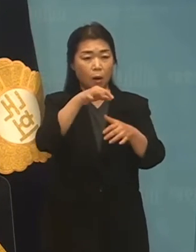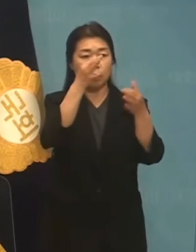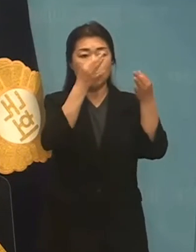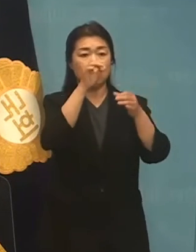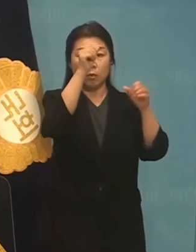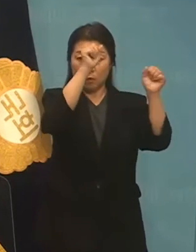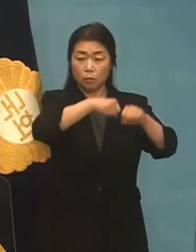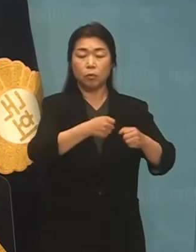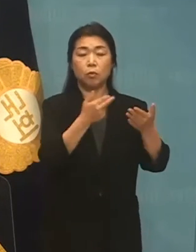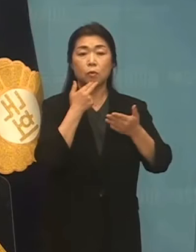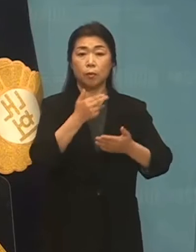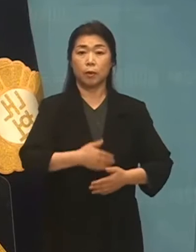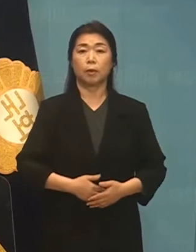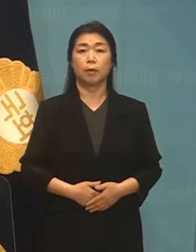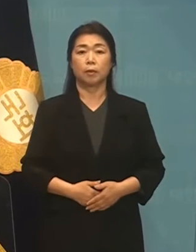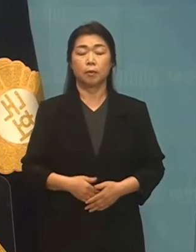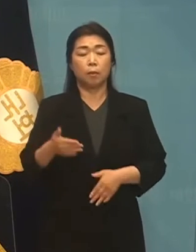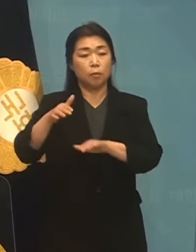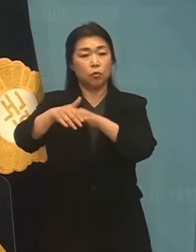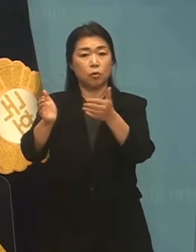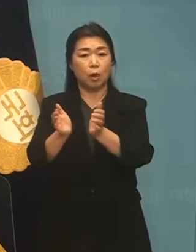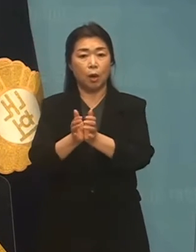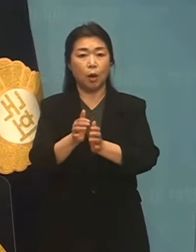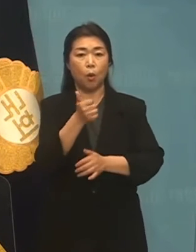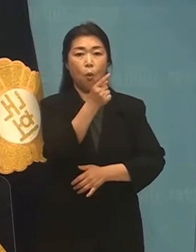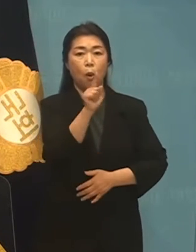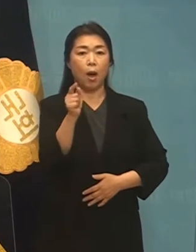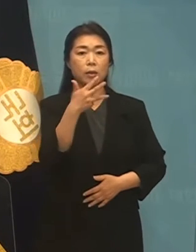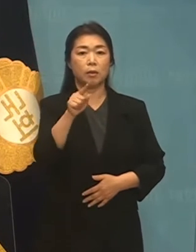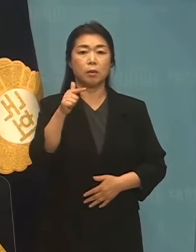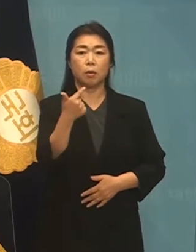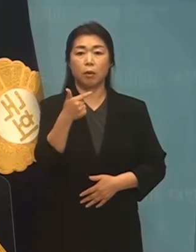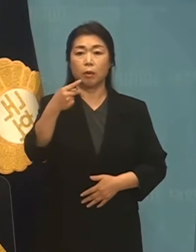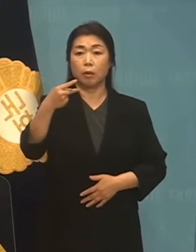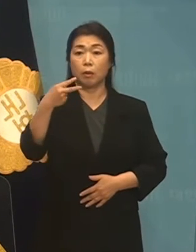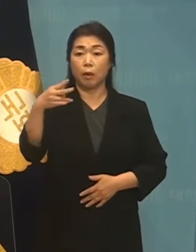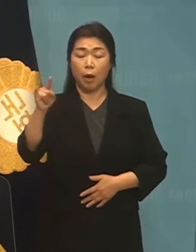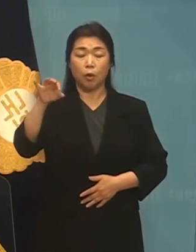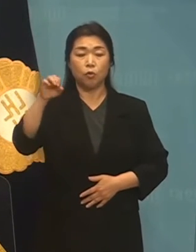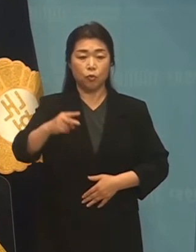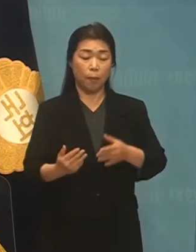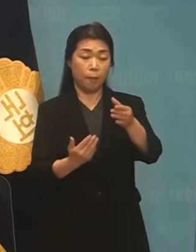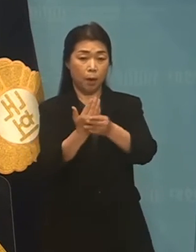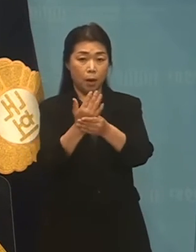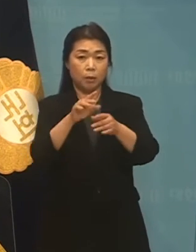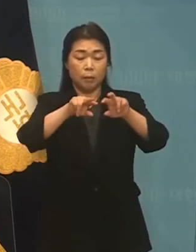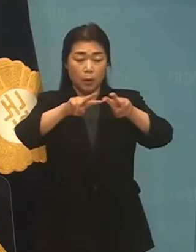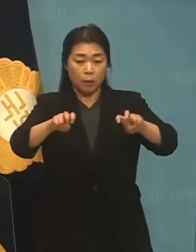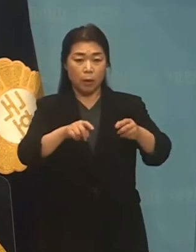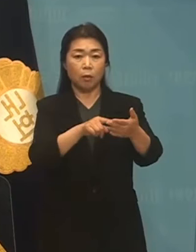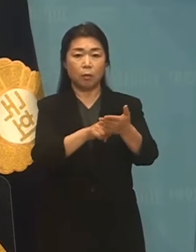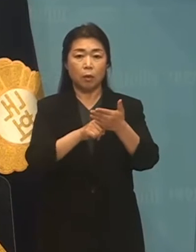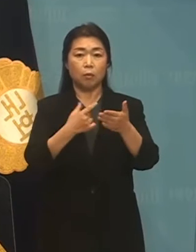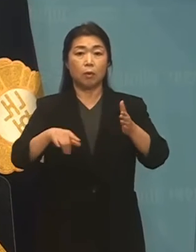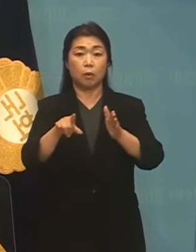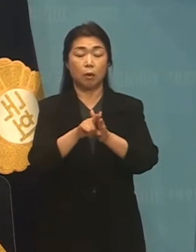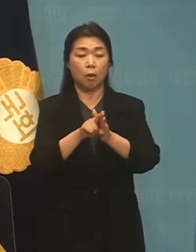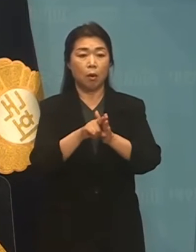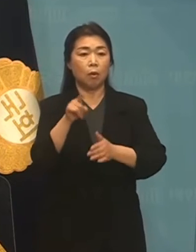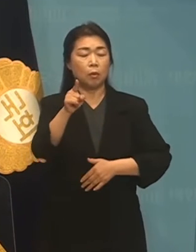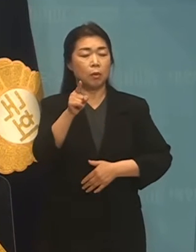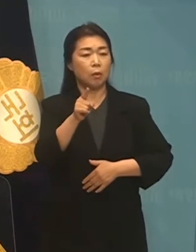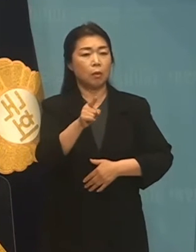있다. 우리 더불어민주당은 화천 대유 진상규명을 위한 곽상도 의원과 화천